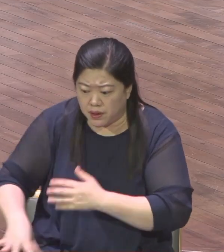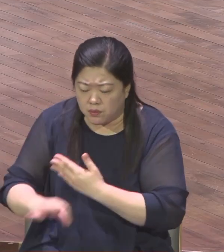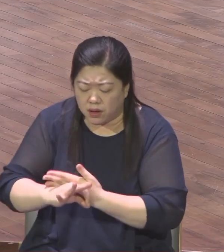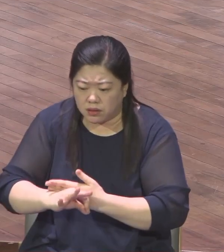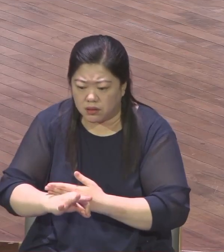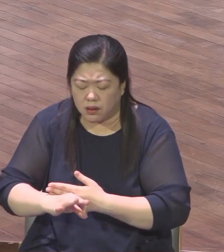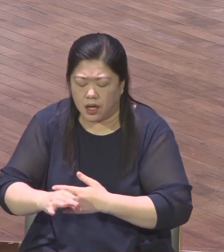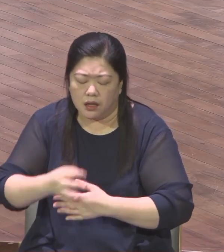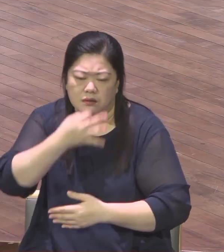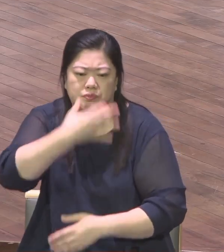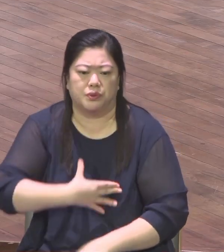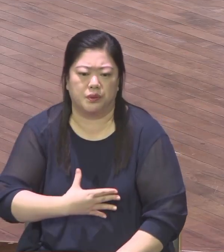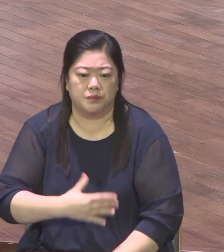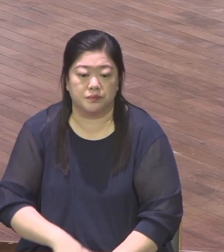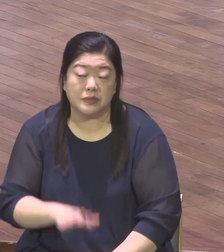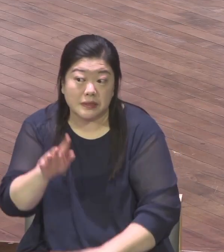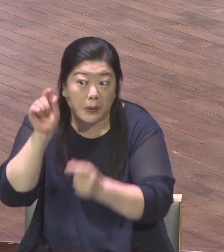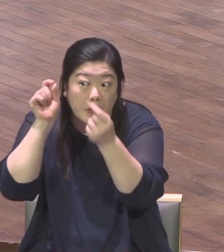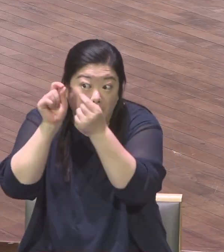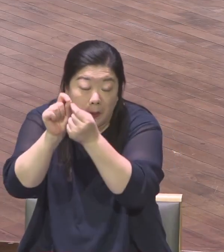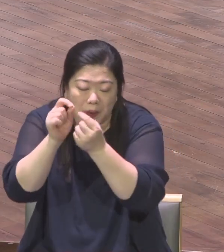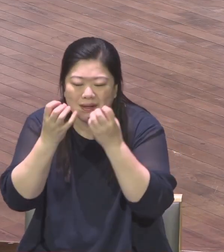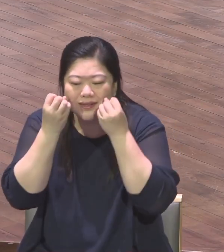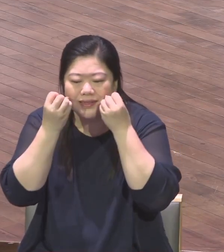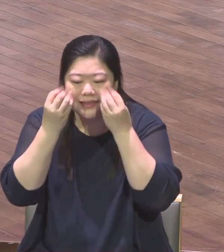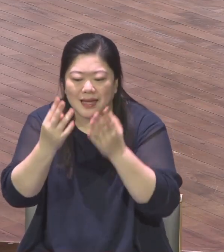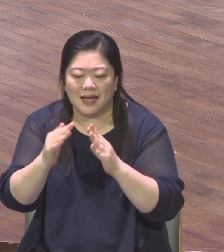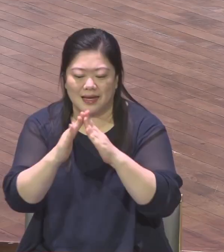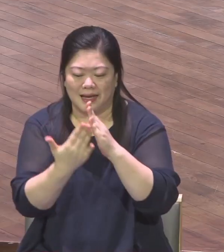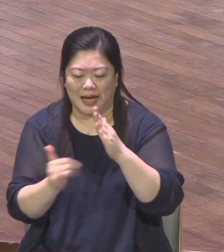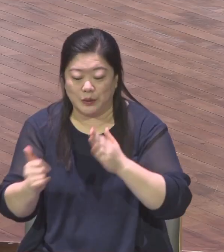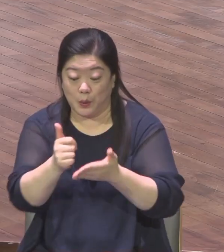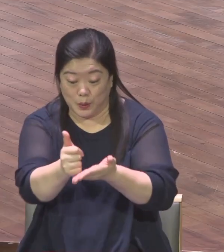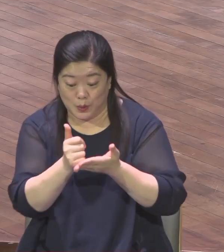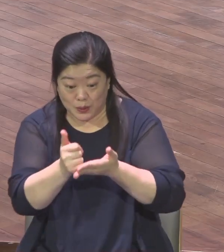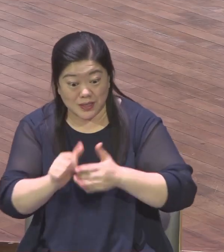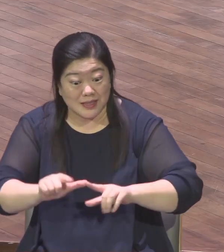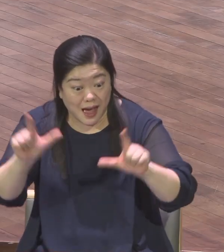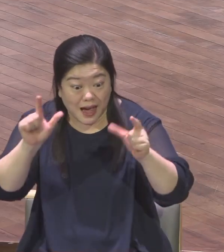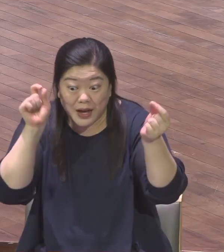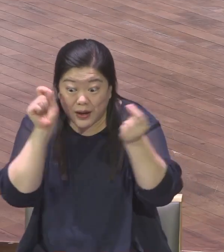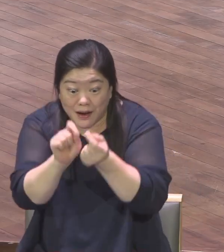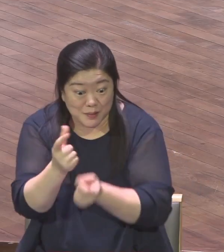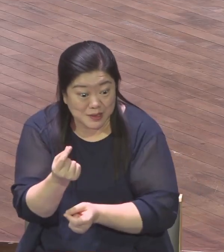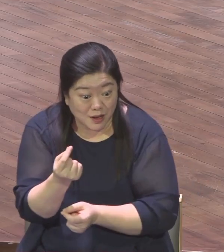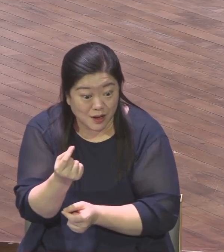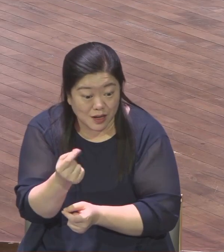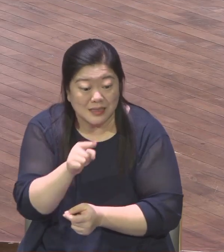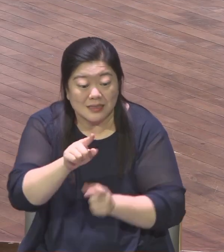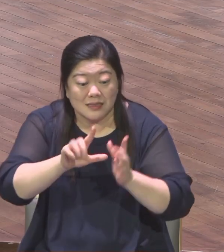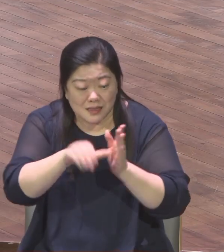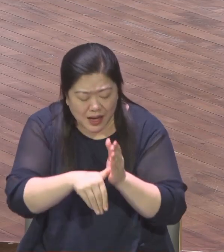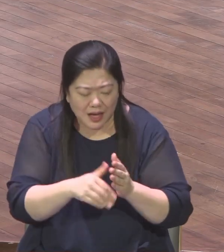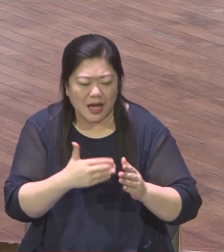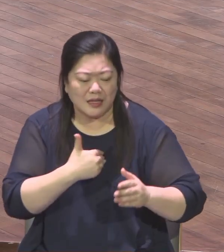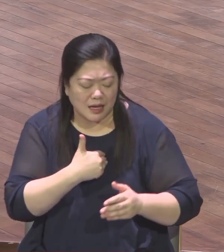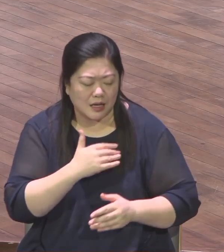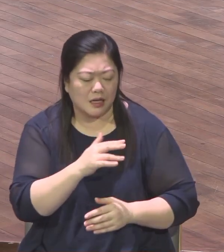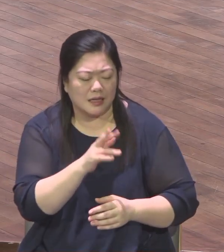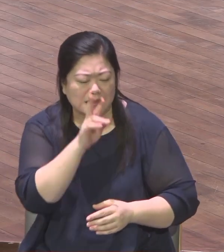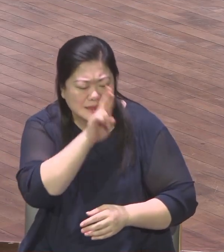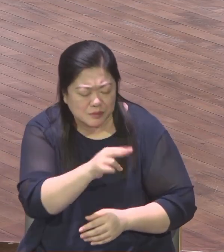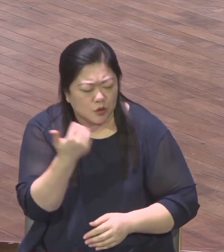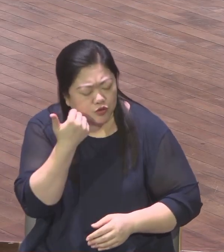진행되는 새가족 초청 예배를 통해서 영계 전 성도들 이런 응답을 처음에 보시기를 바랍니다. 그래서 언약 성취의